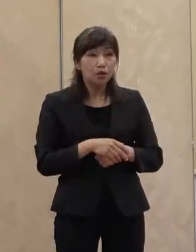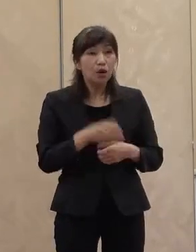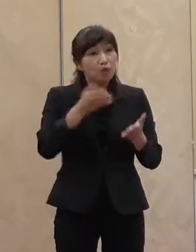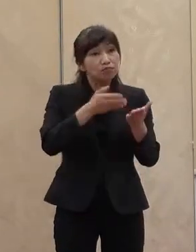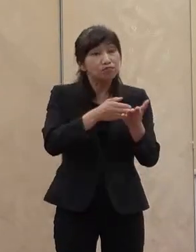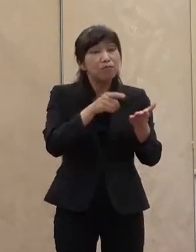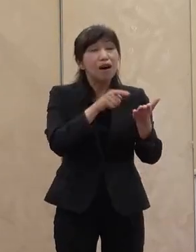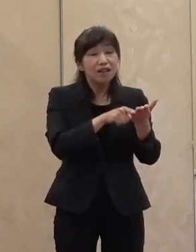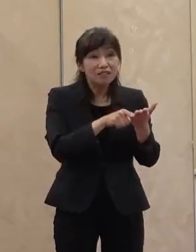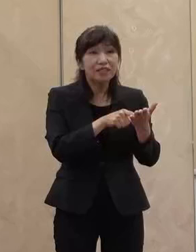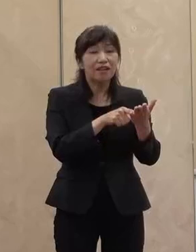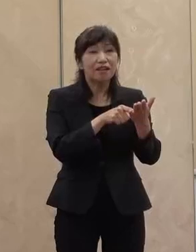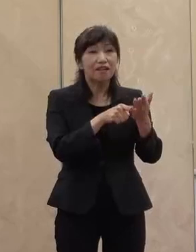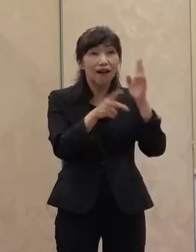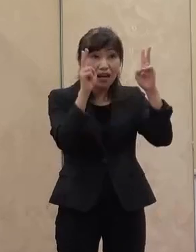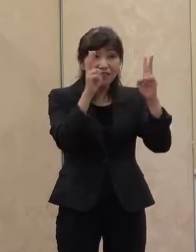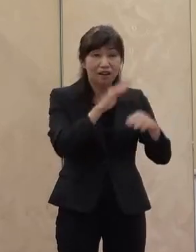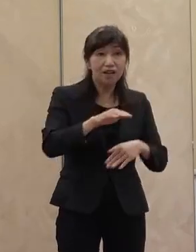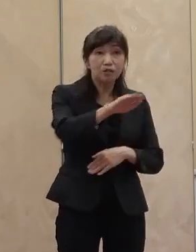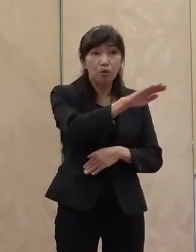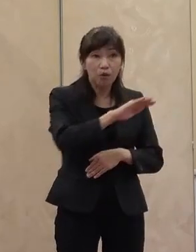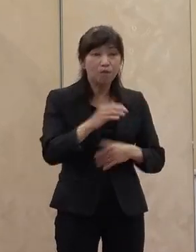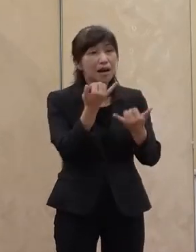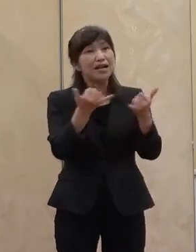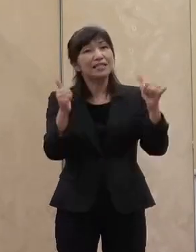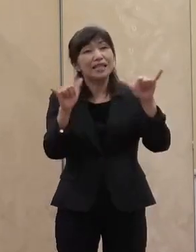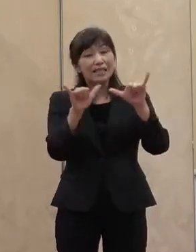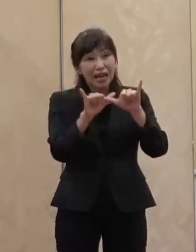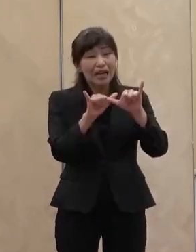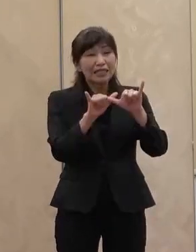間事業者会社の皆さんもやっぱりその社会的使命っていうのは